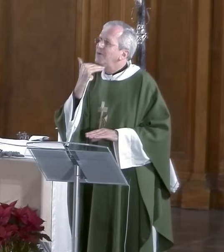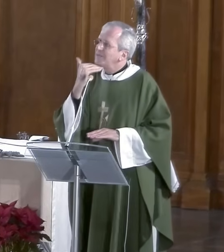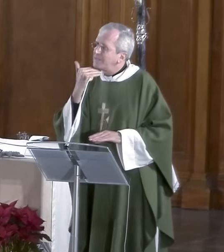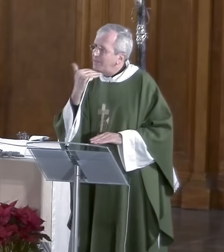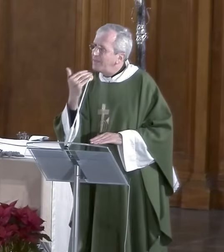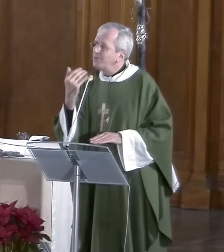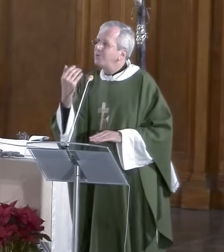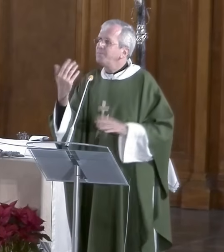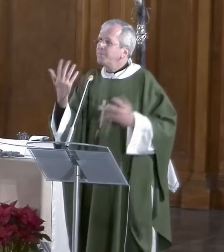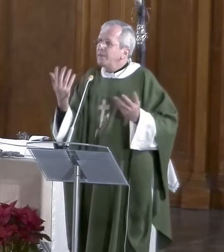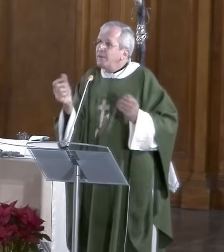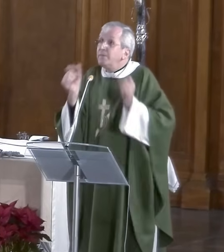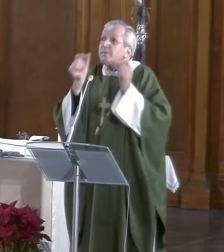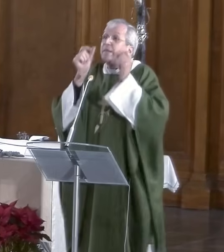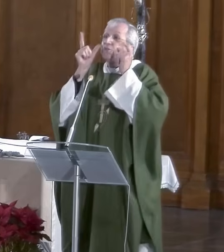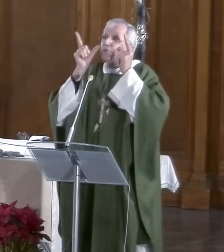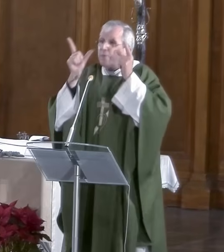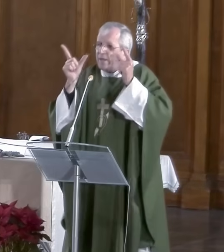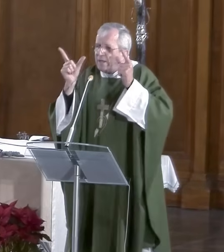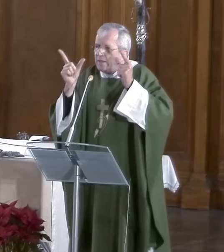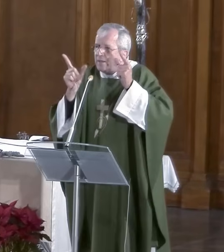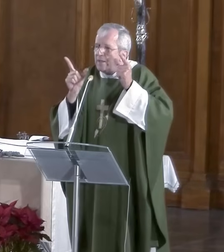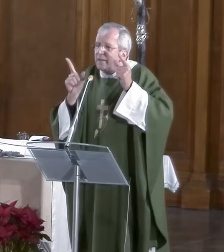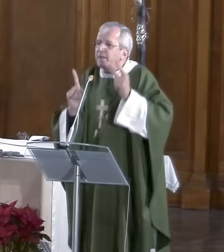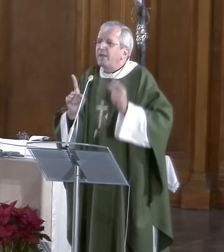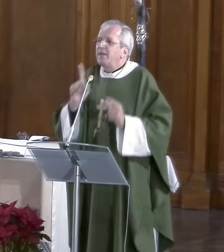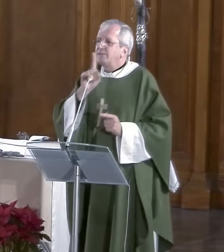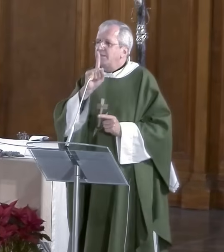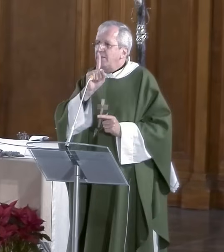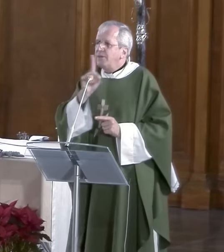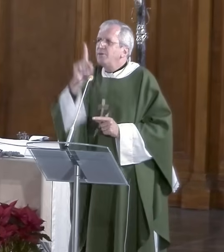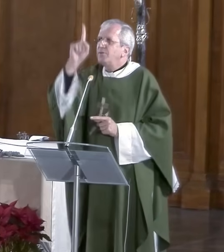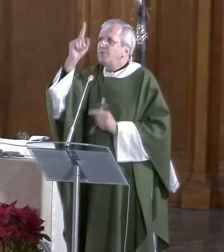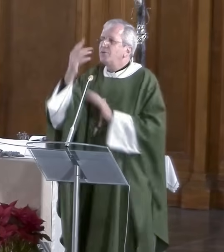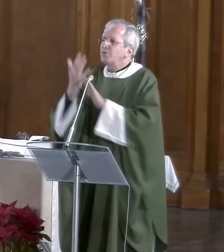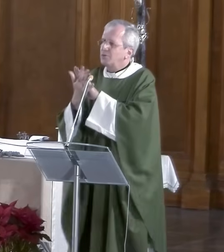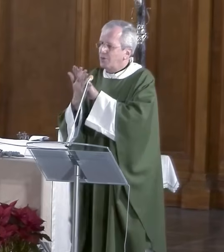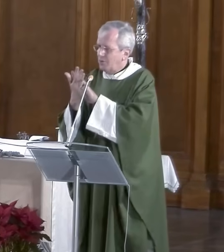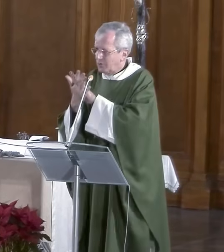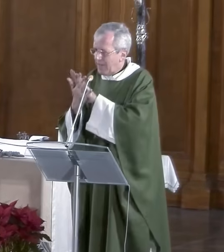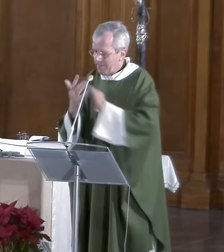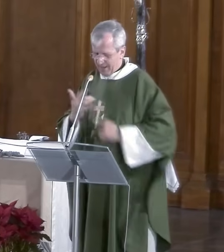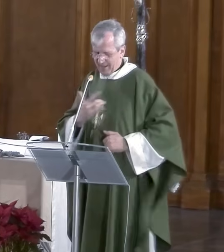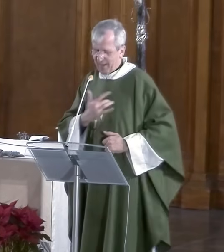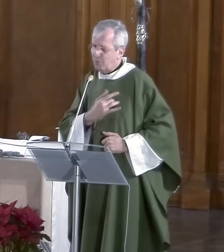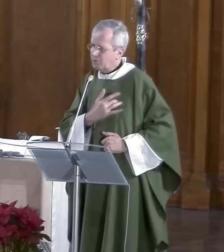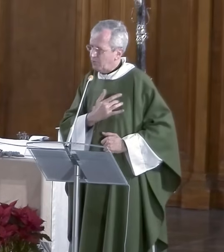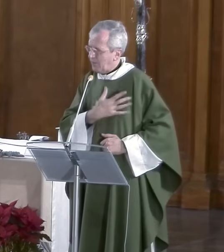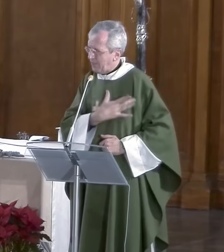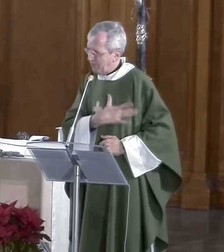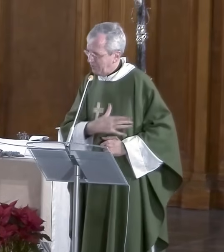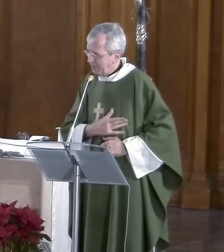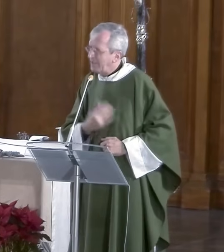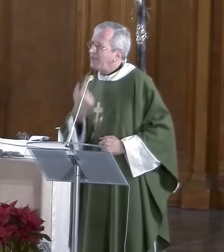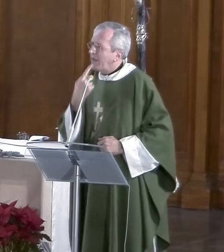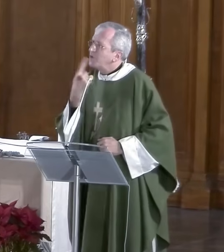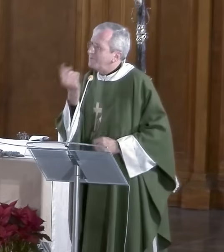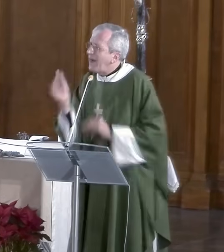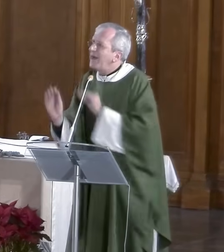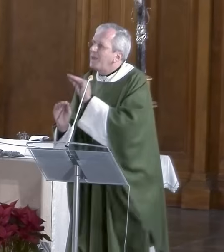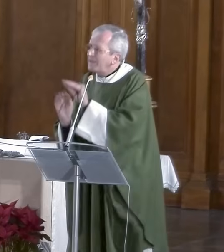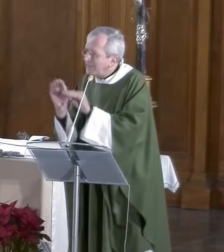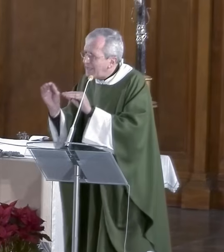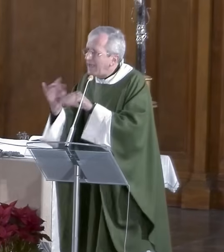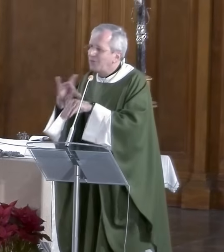silencio, sabiendo descubrir que en el silencio Dios nos habla en nuestro corazón y nos